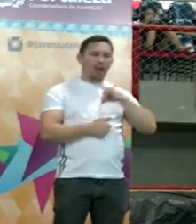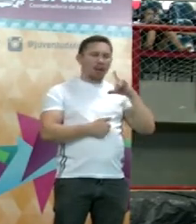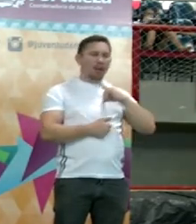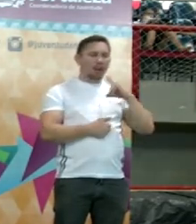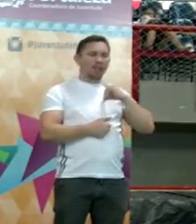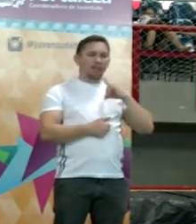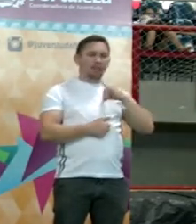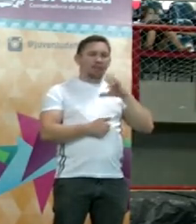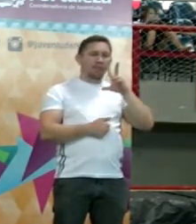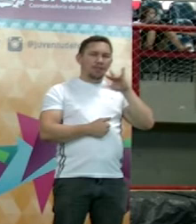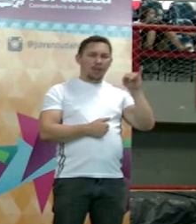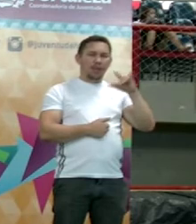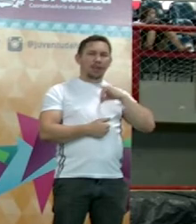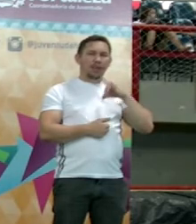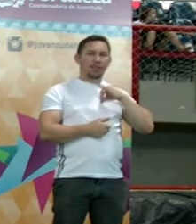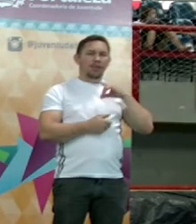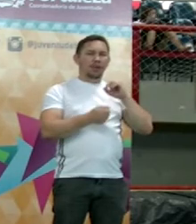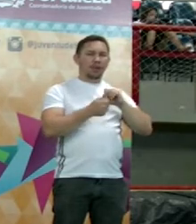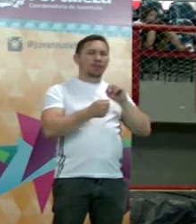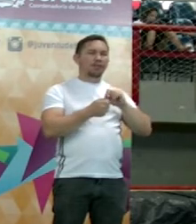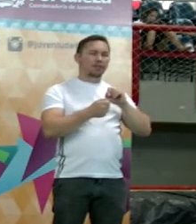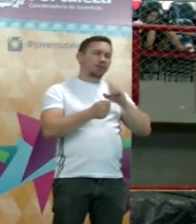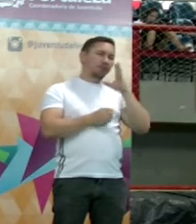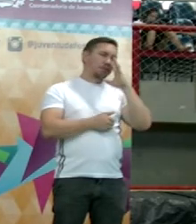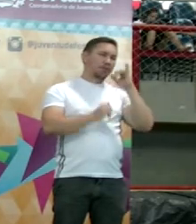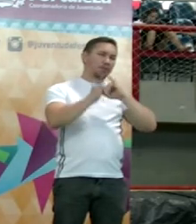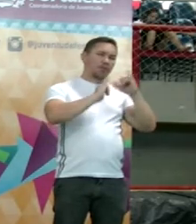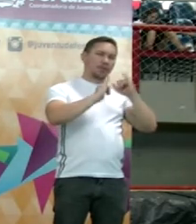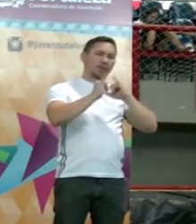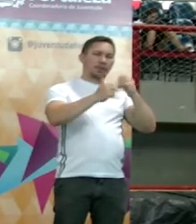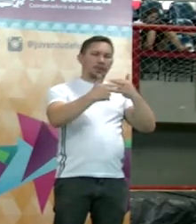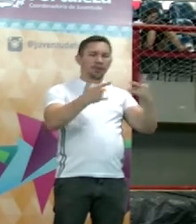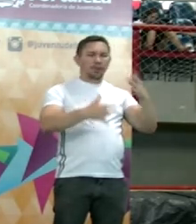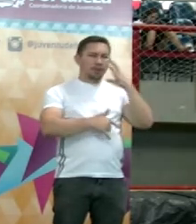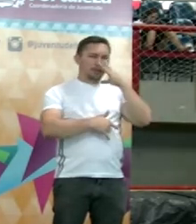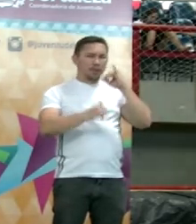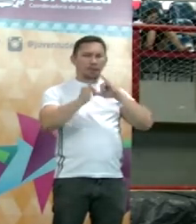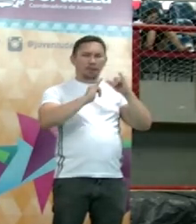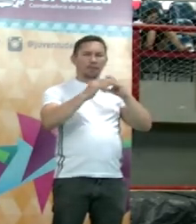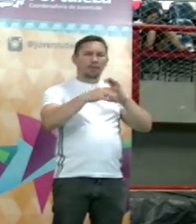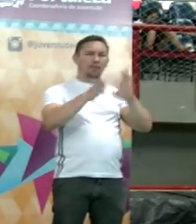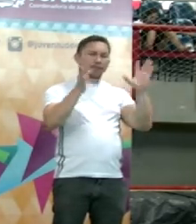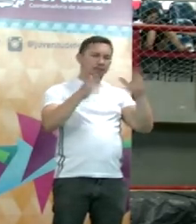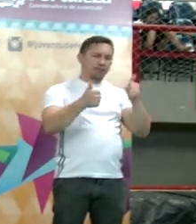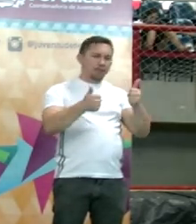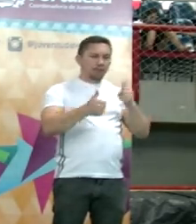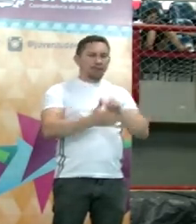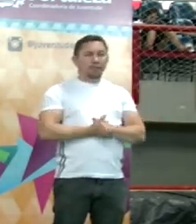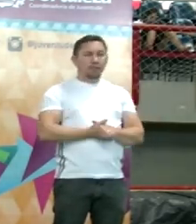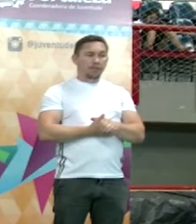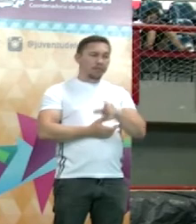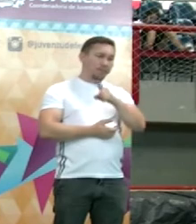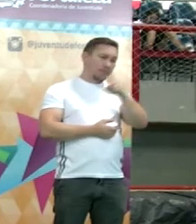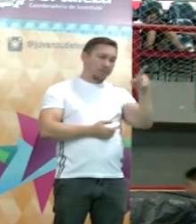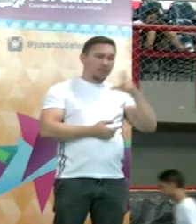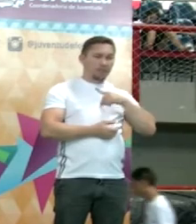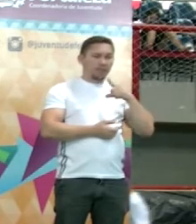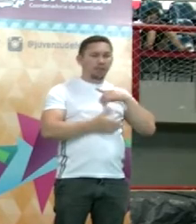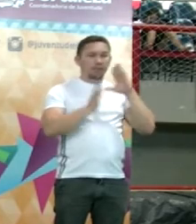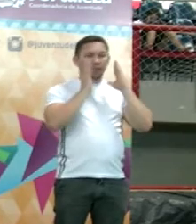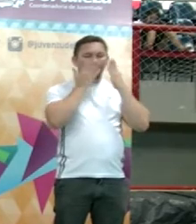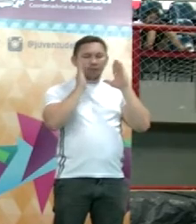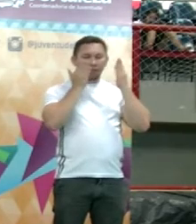disponibilizada, não é isso? Para o pessoal, né? Vai estar disponibilizada depois nessa aula para eles. Então, quem quiser me adicionar